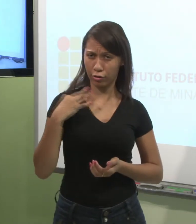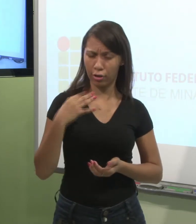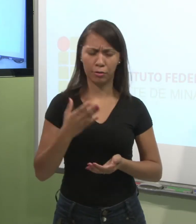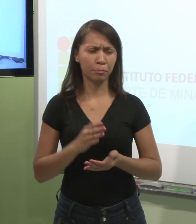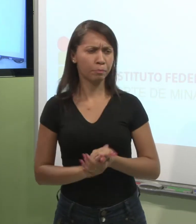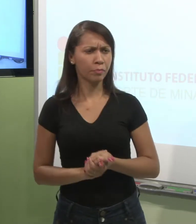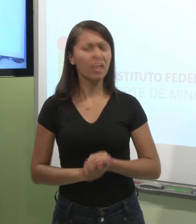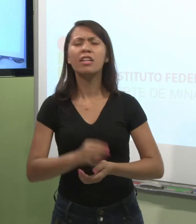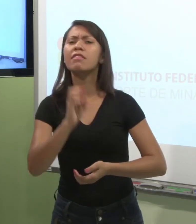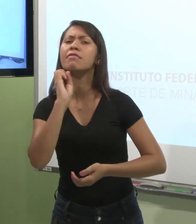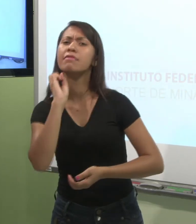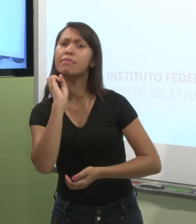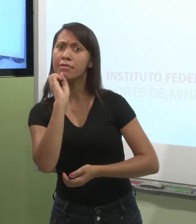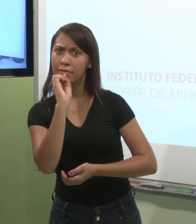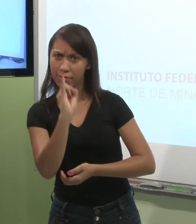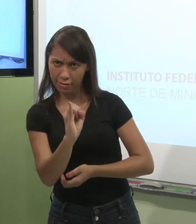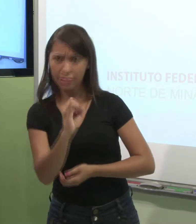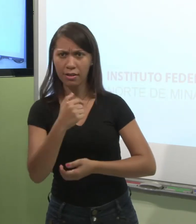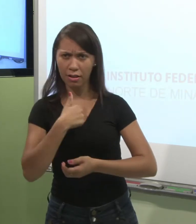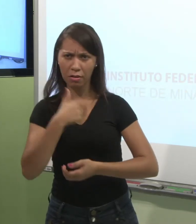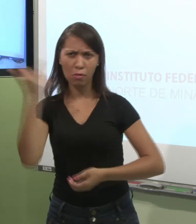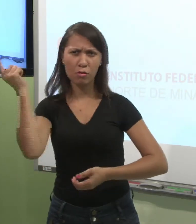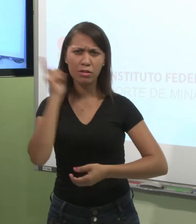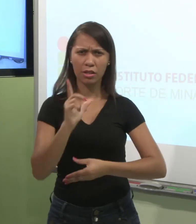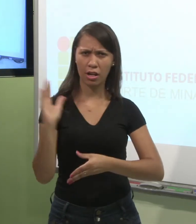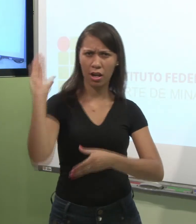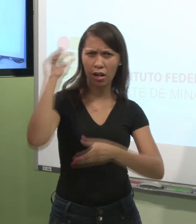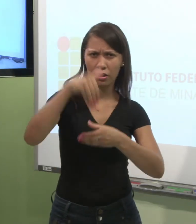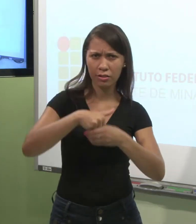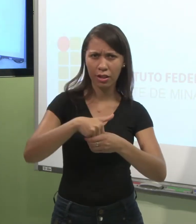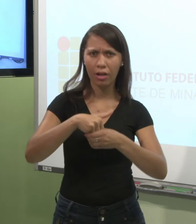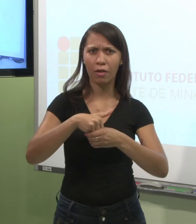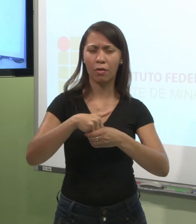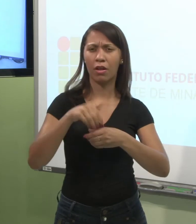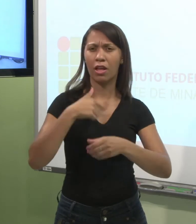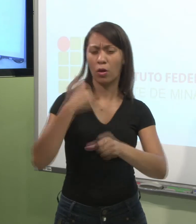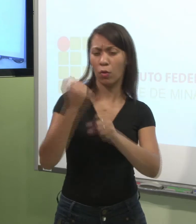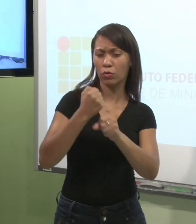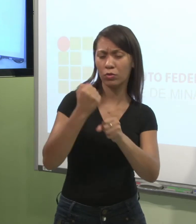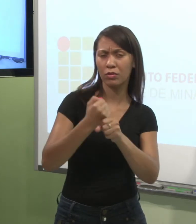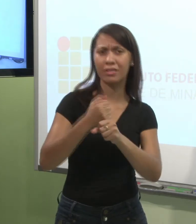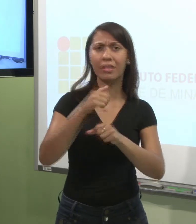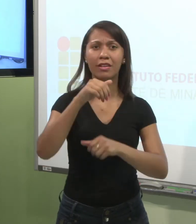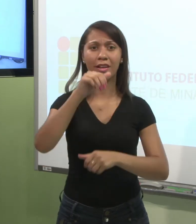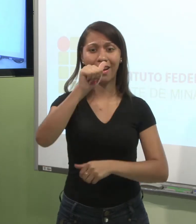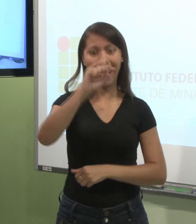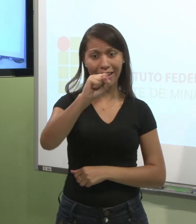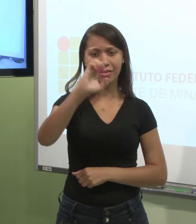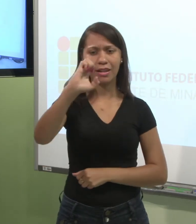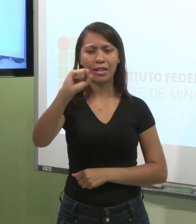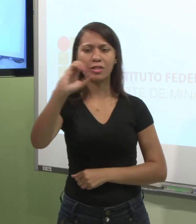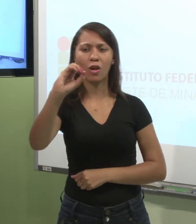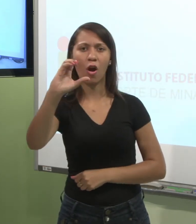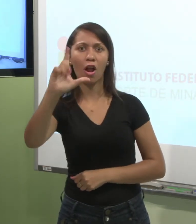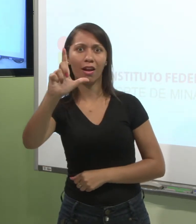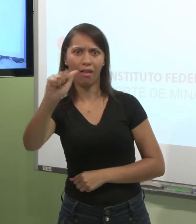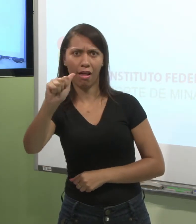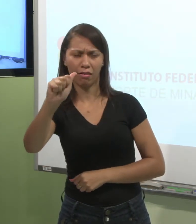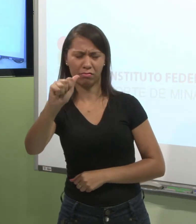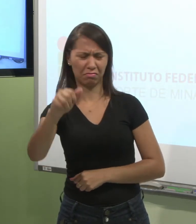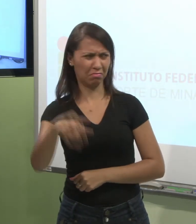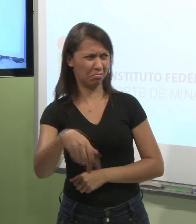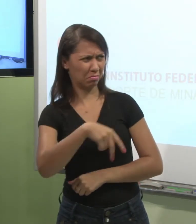eu for eleito, vou construir as escolas. Os eleitores ficam em silêncio, constrangidos com o mau português do